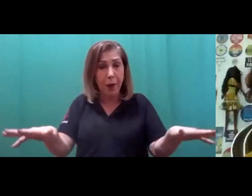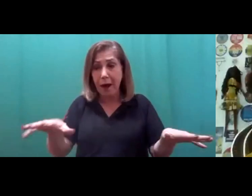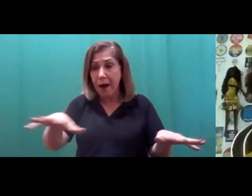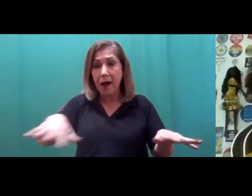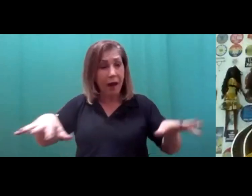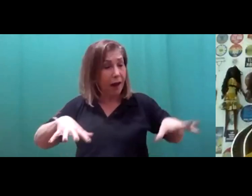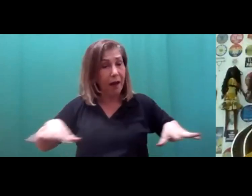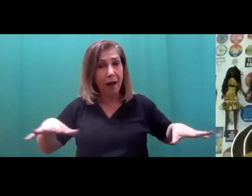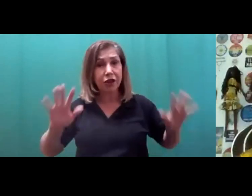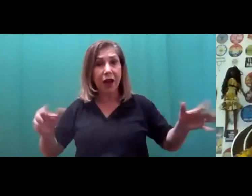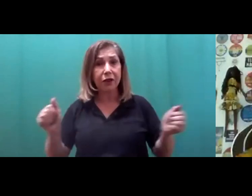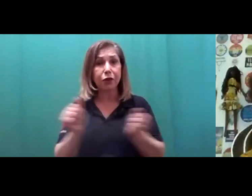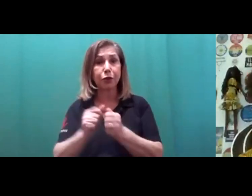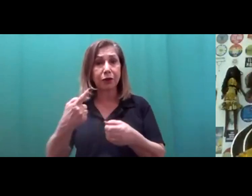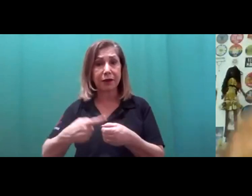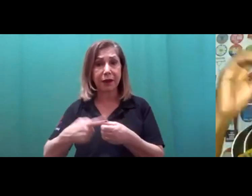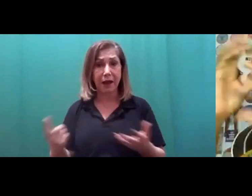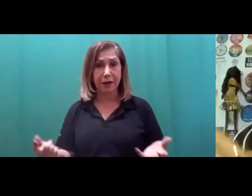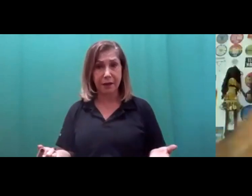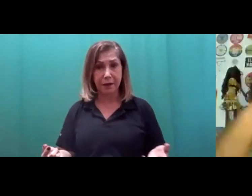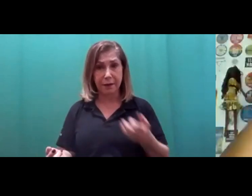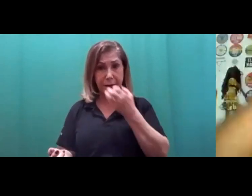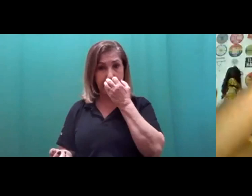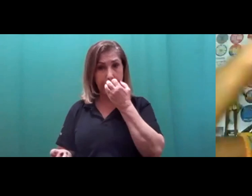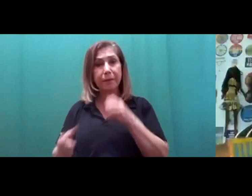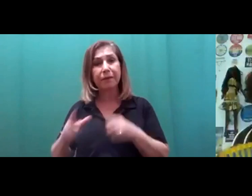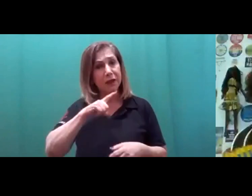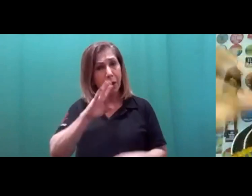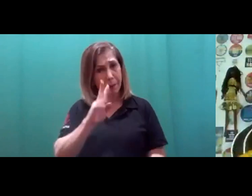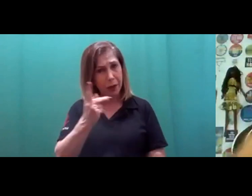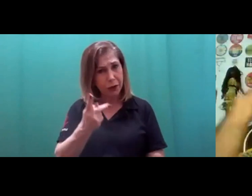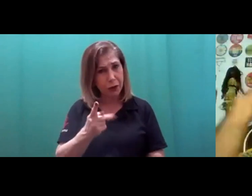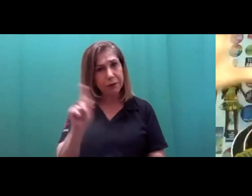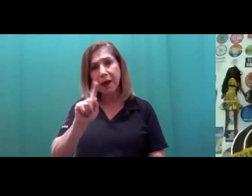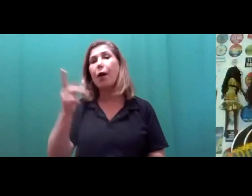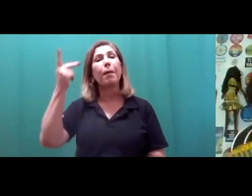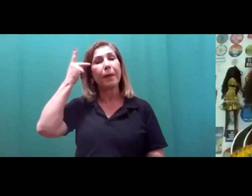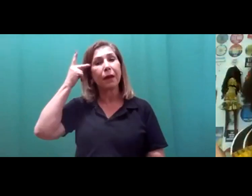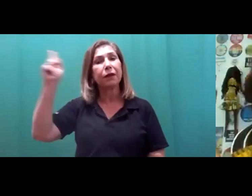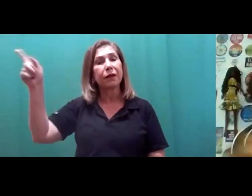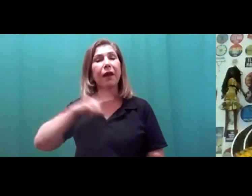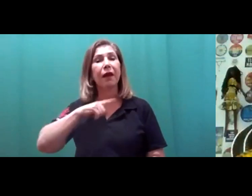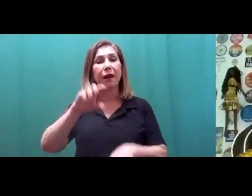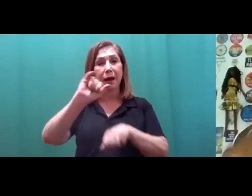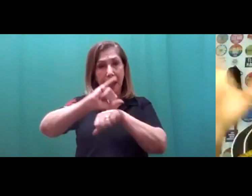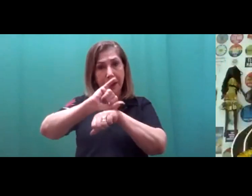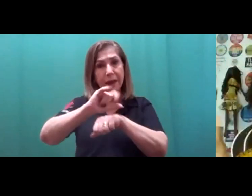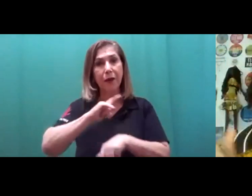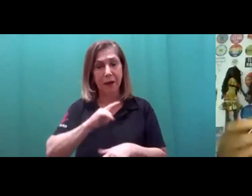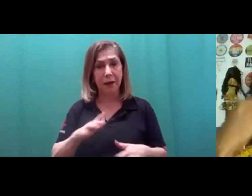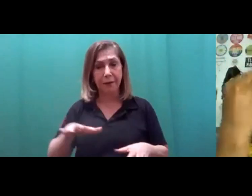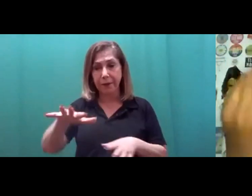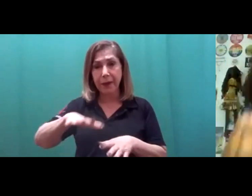é interessante, e não é só Belo Horizonte, São Paulo tem, as capitais têm os processos, as áreas quilombolas, as